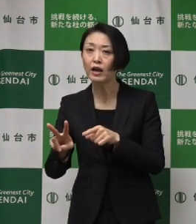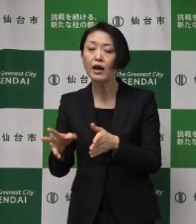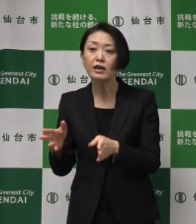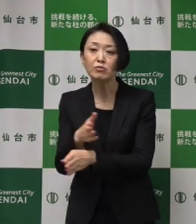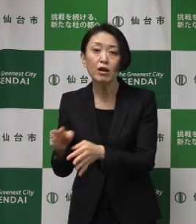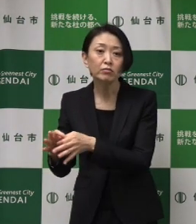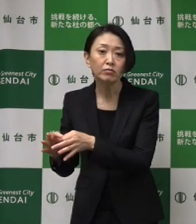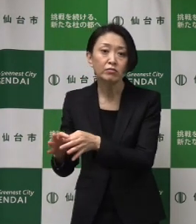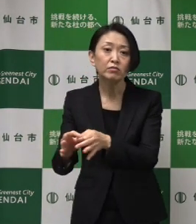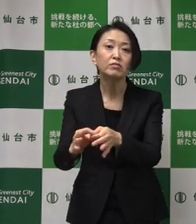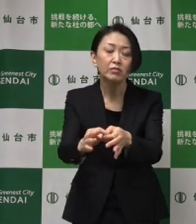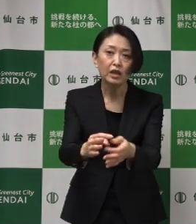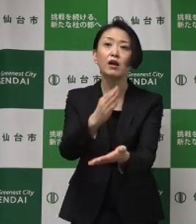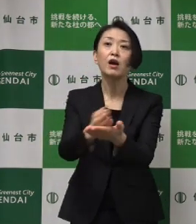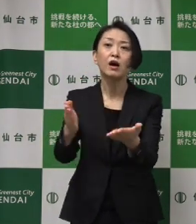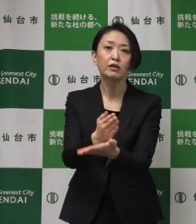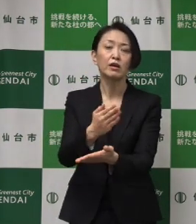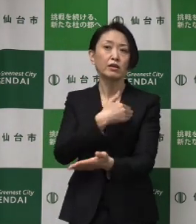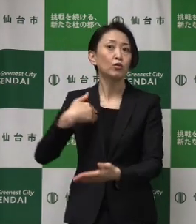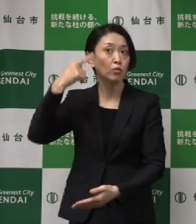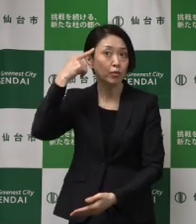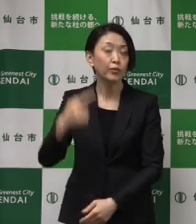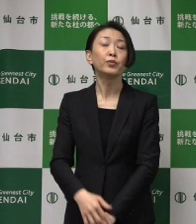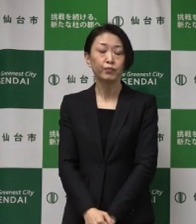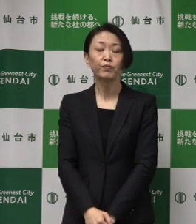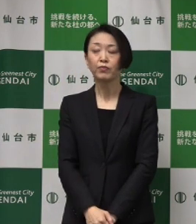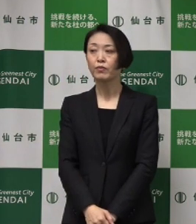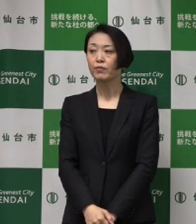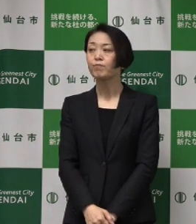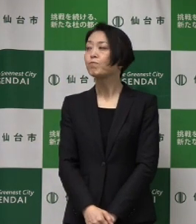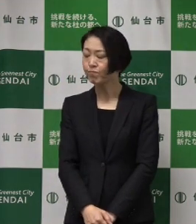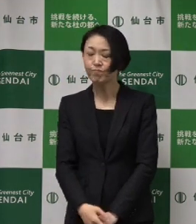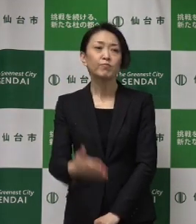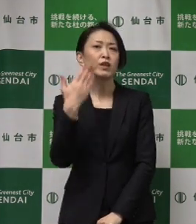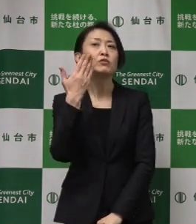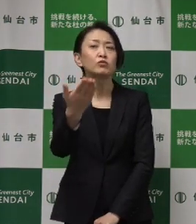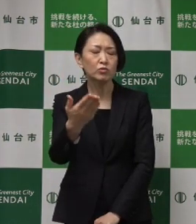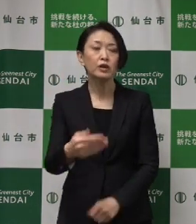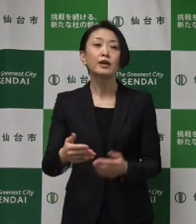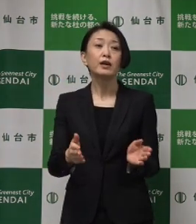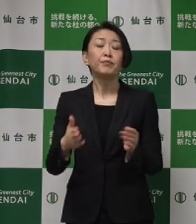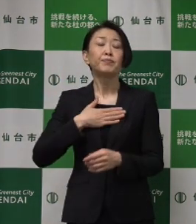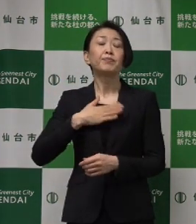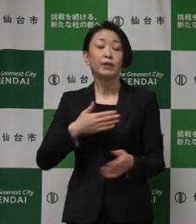。 そうしますと、医療の逼迫度合い、あと変異株の、